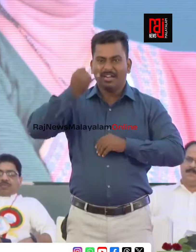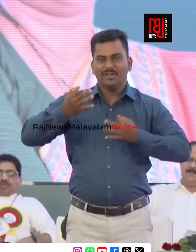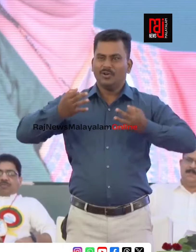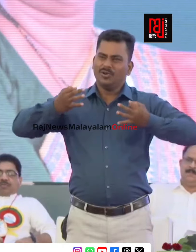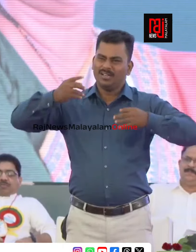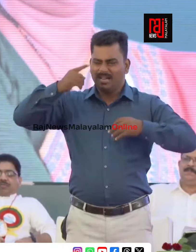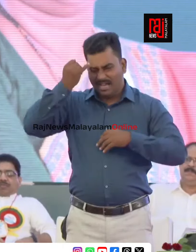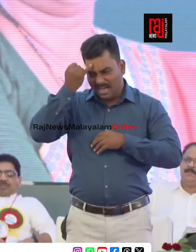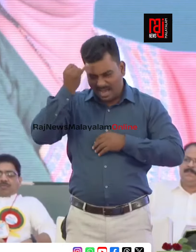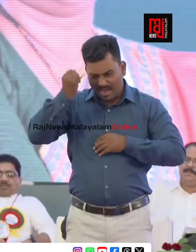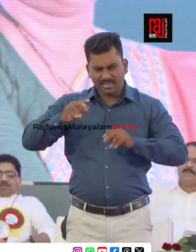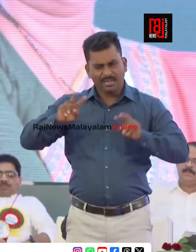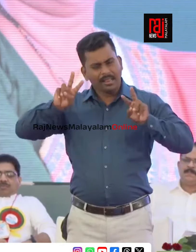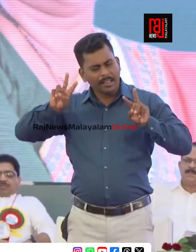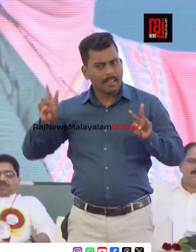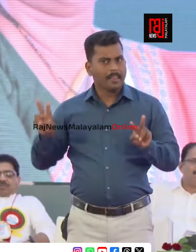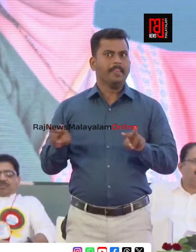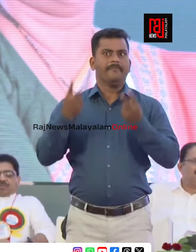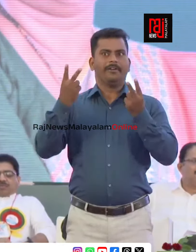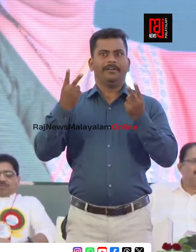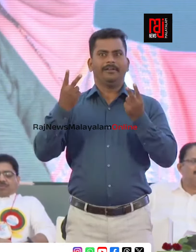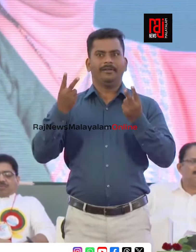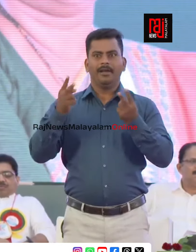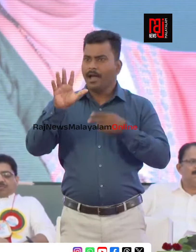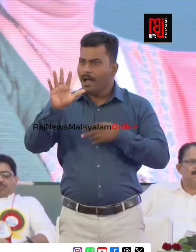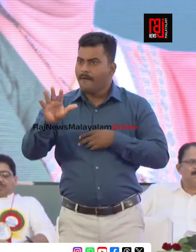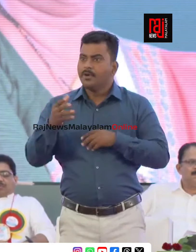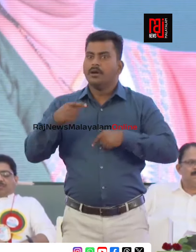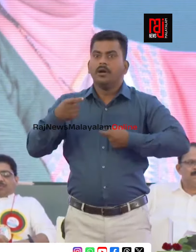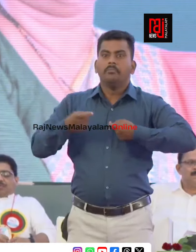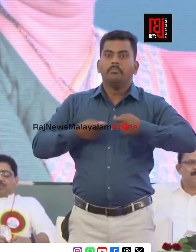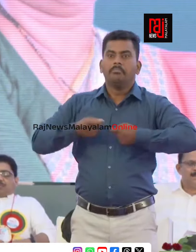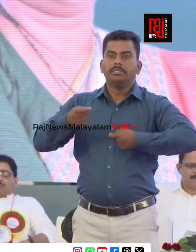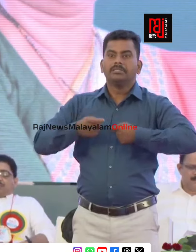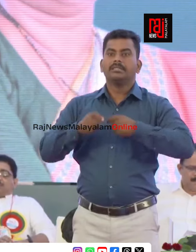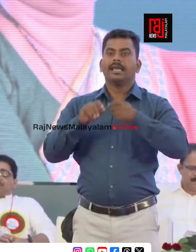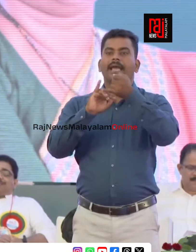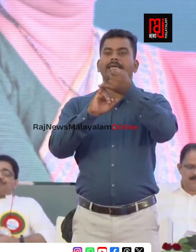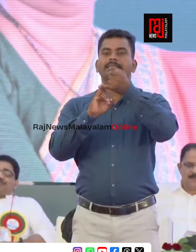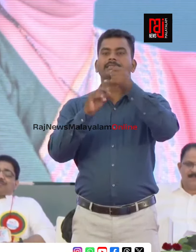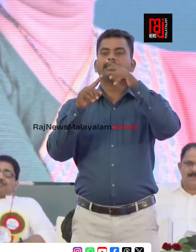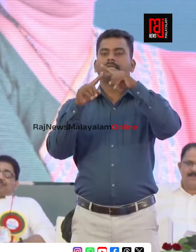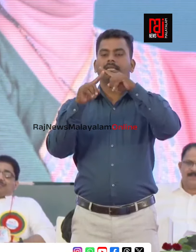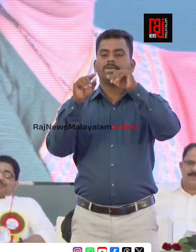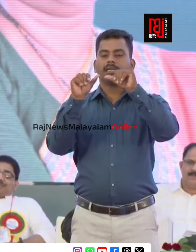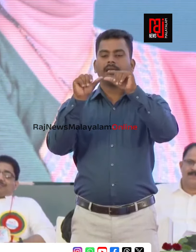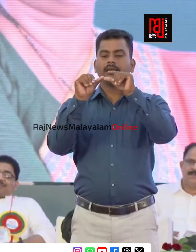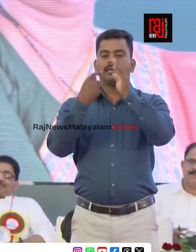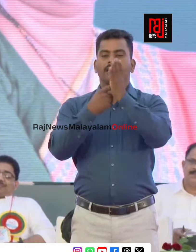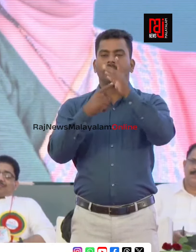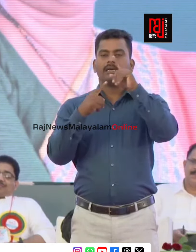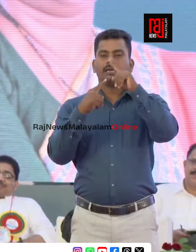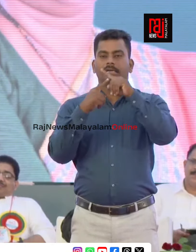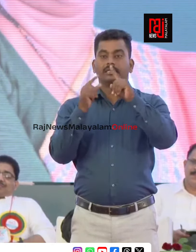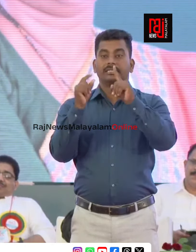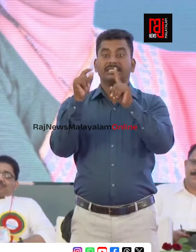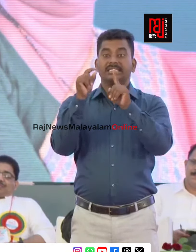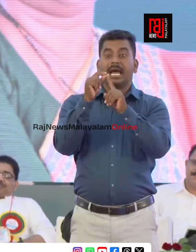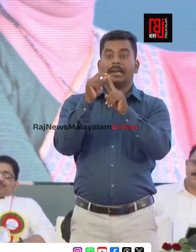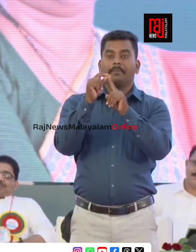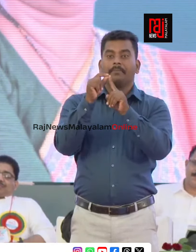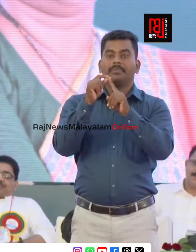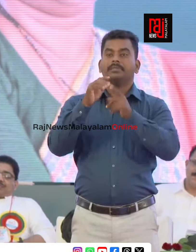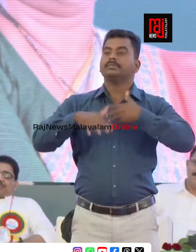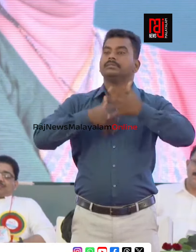ആ സ്റ്റാർട്ടപ്പ് പ്രോത്സാഹന നയത്തിൻ്റെ നിലവിലുള്ള സ്ഥിതി നിങ്ങളിൽ പലരും മനസ്സിലാക്കിയിട്ടുള്ളതാണ്.